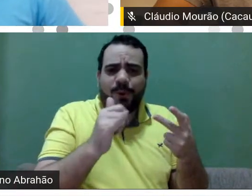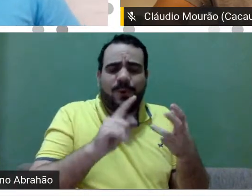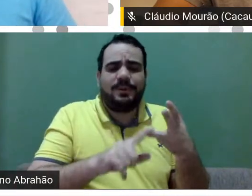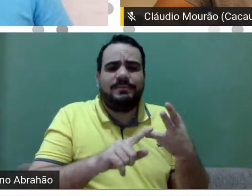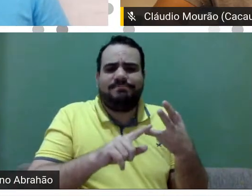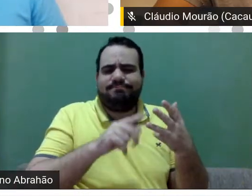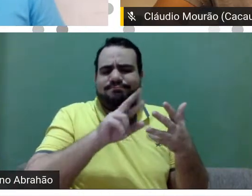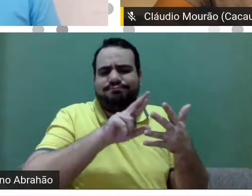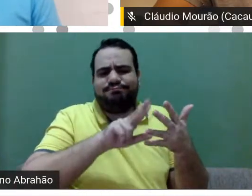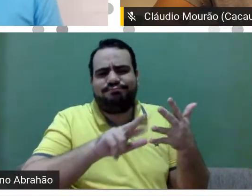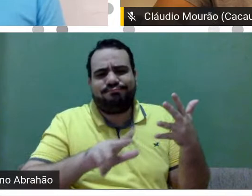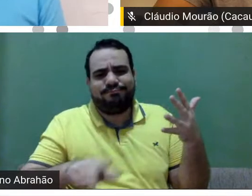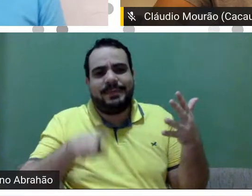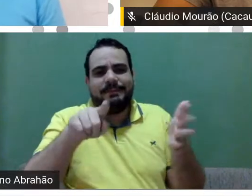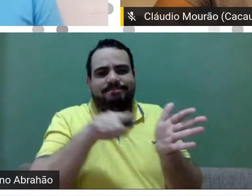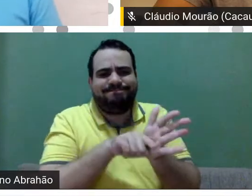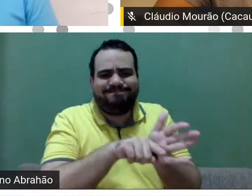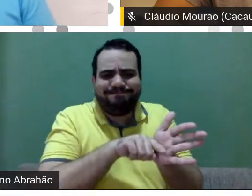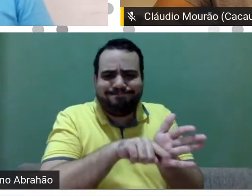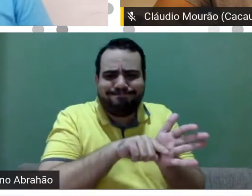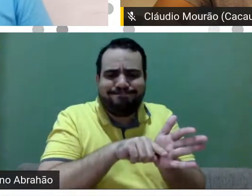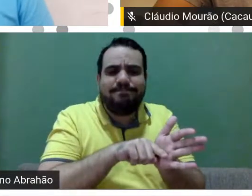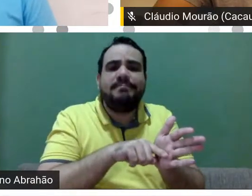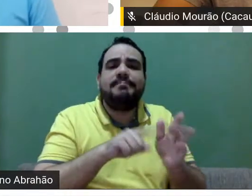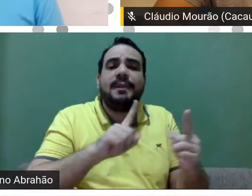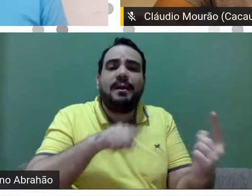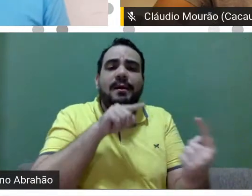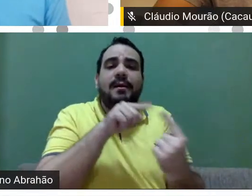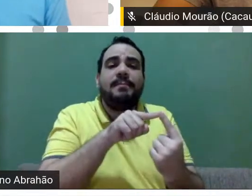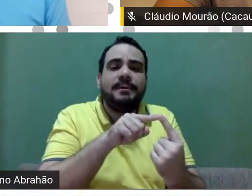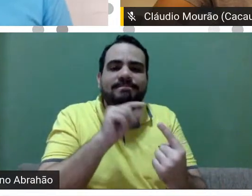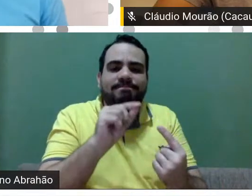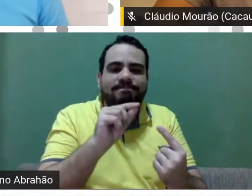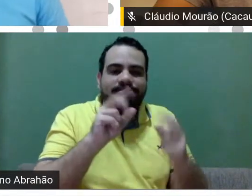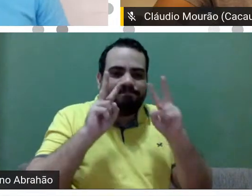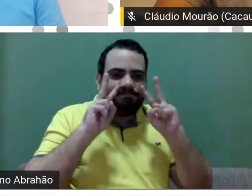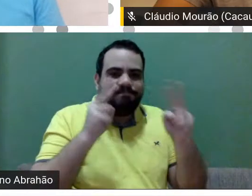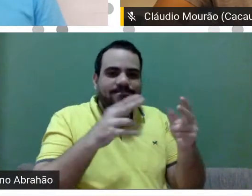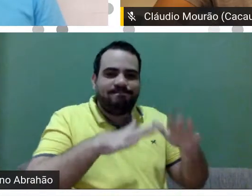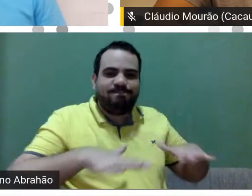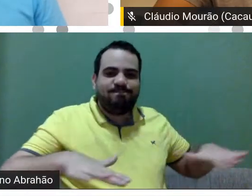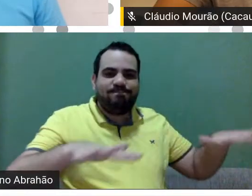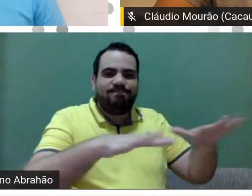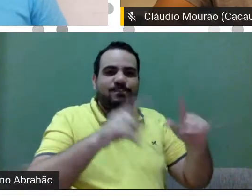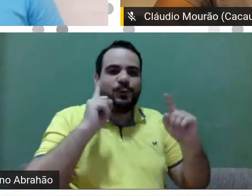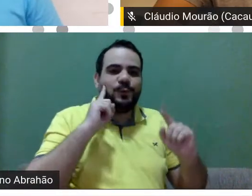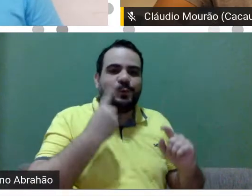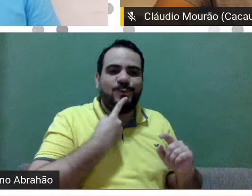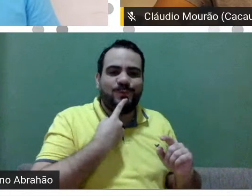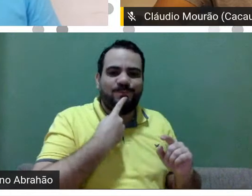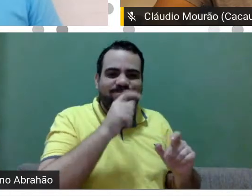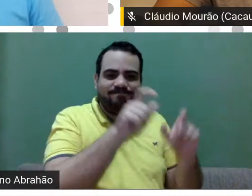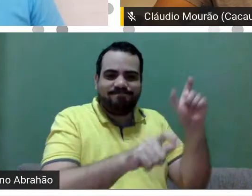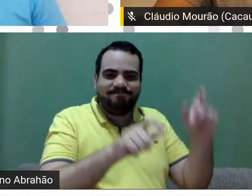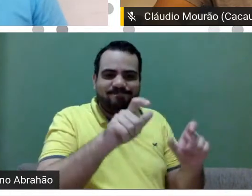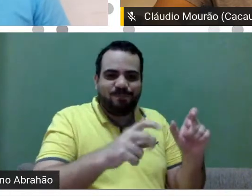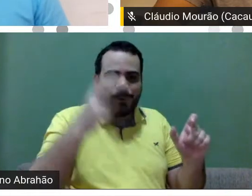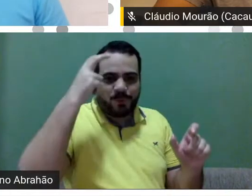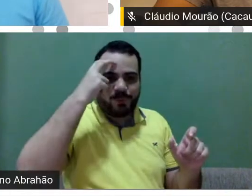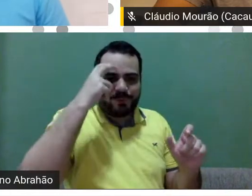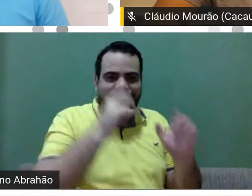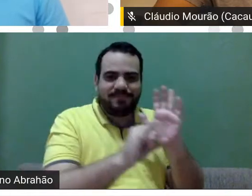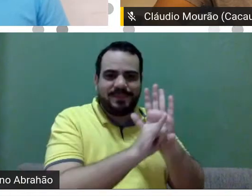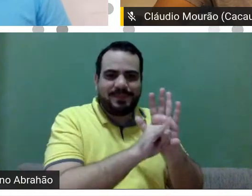no qual Ele trabalha com poesia contação de histórias e o que dá-se gêneros definição cultural